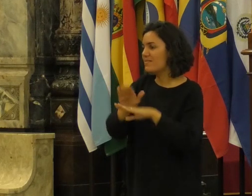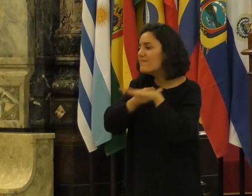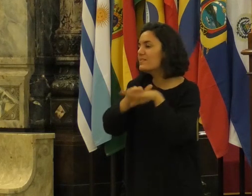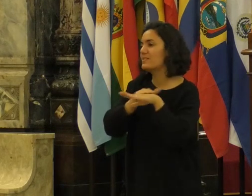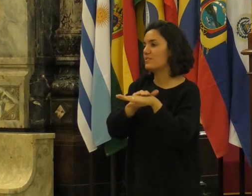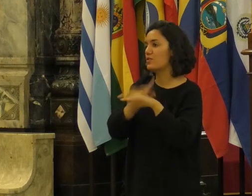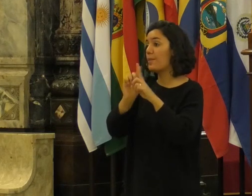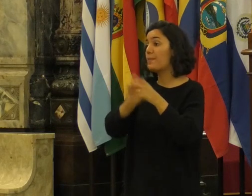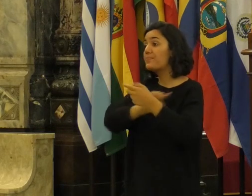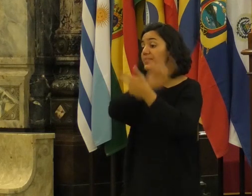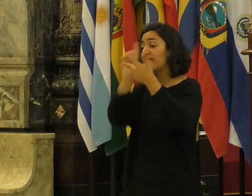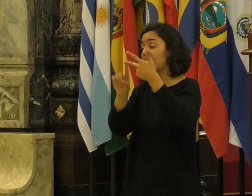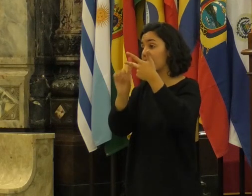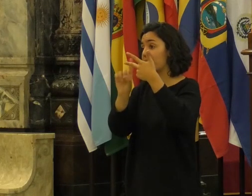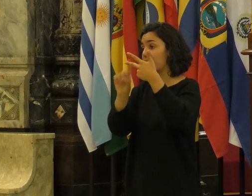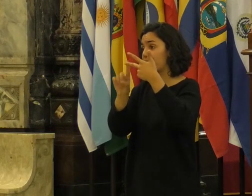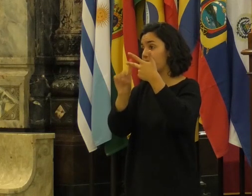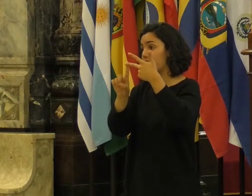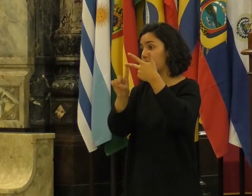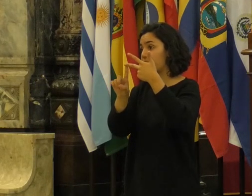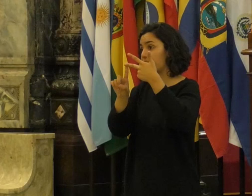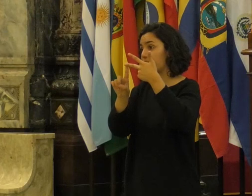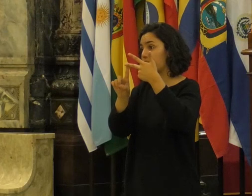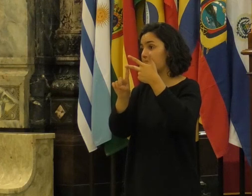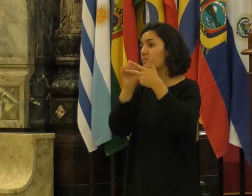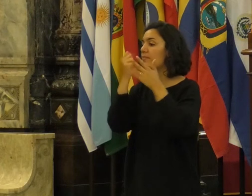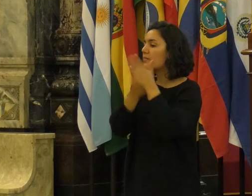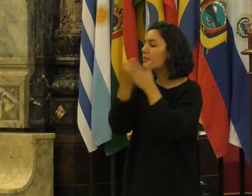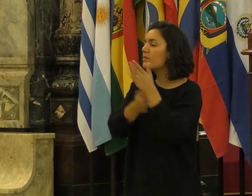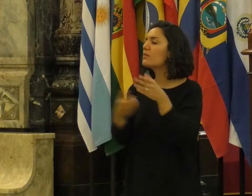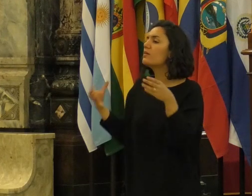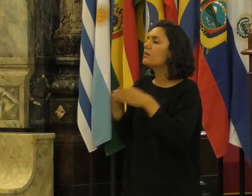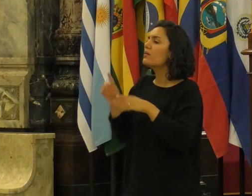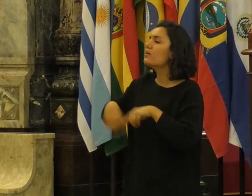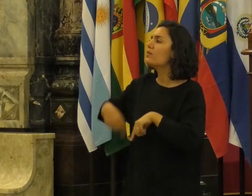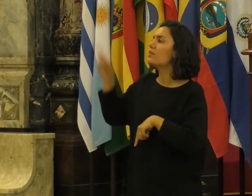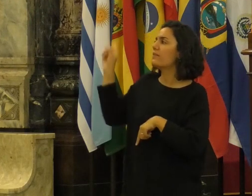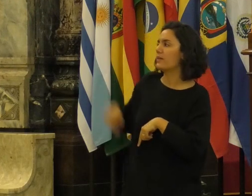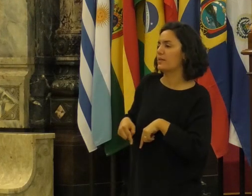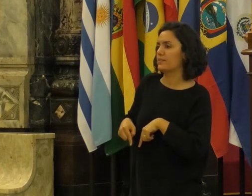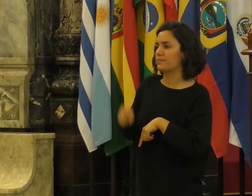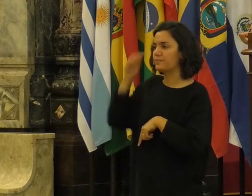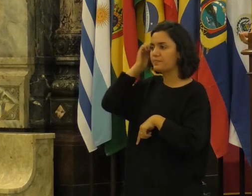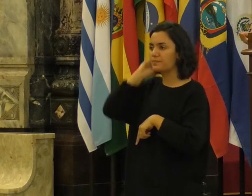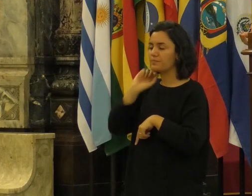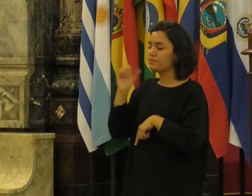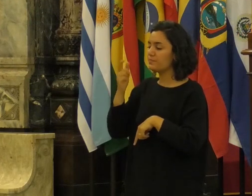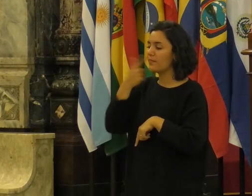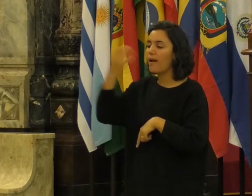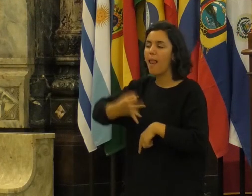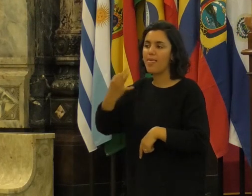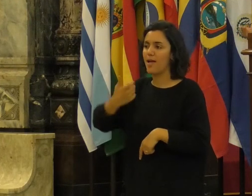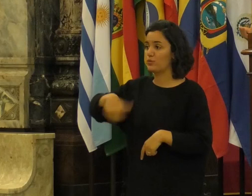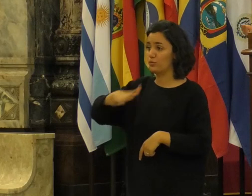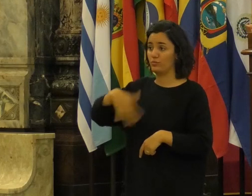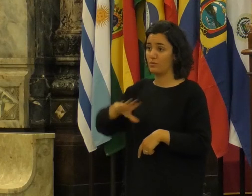tres, el otro gran grupo de retos, ¿de dónde viene? Viene de la realidad social.